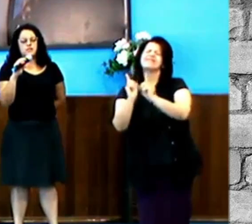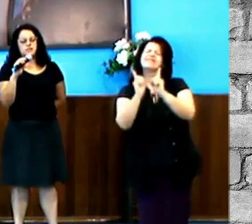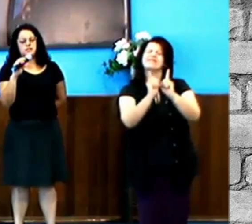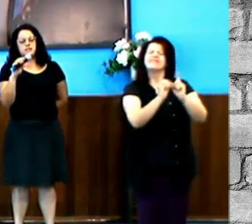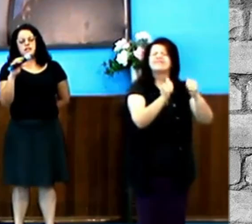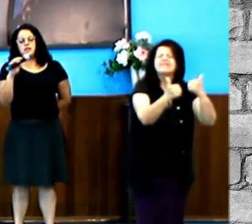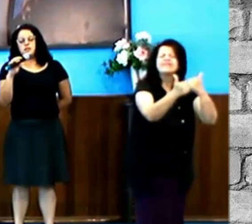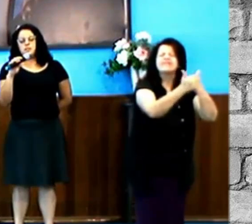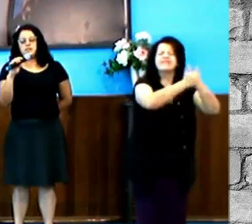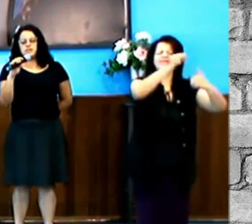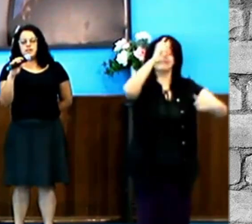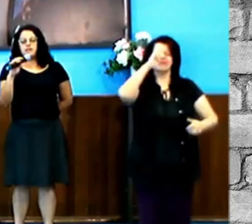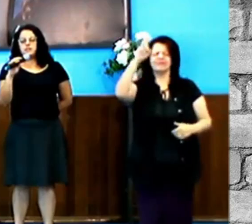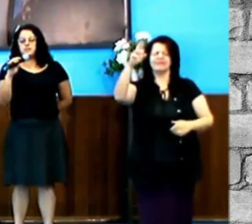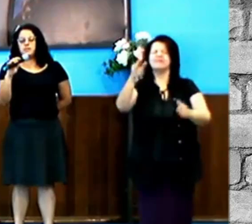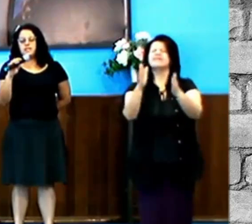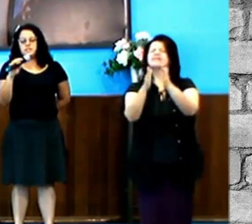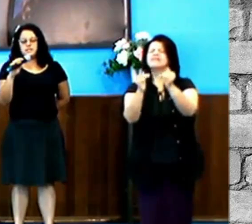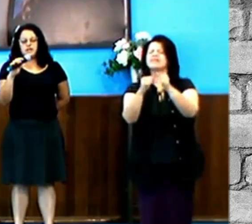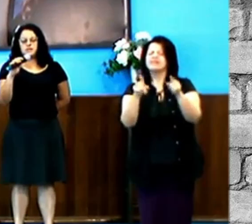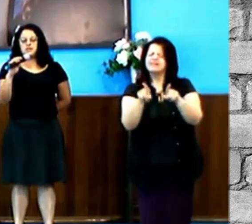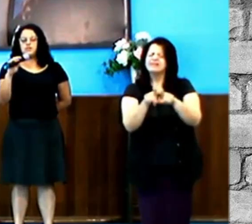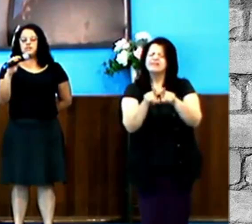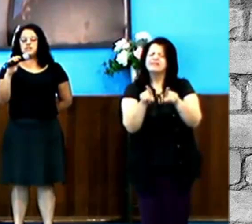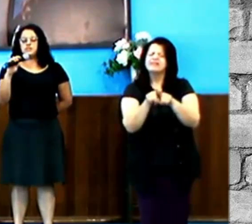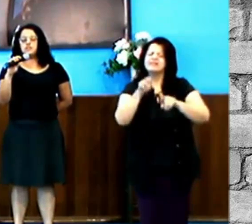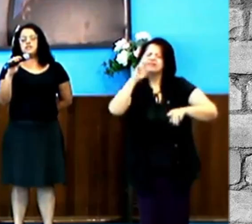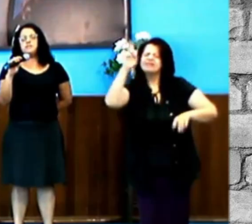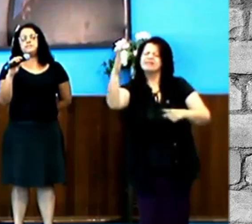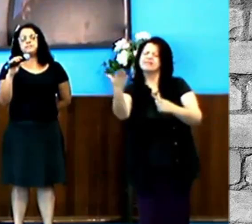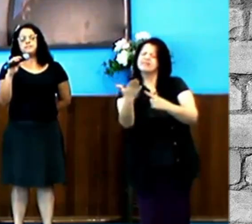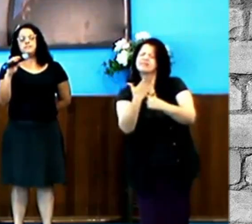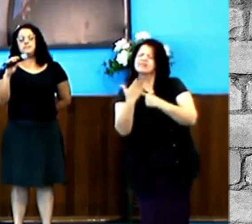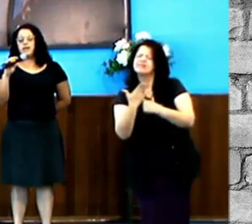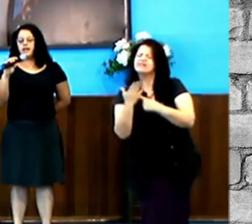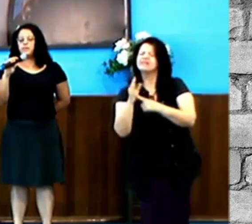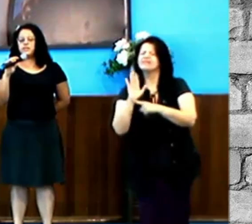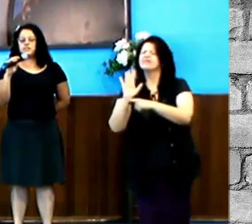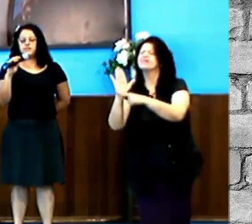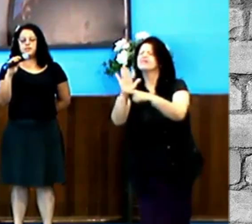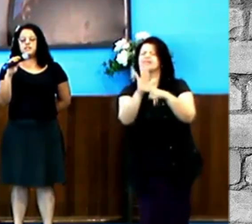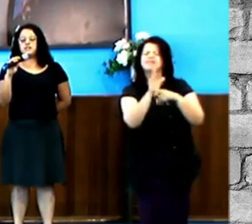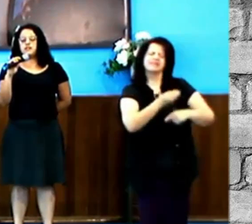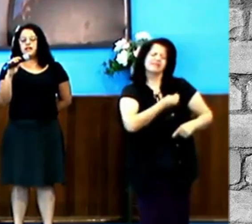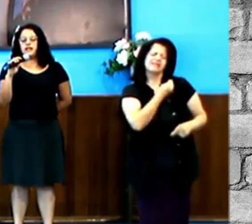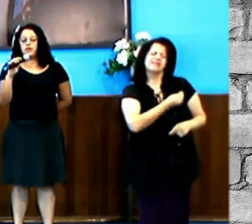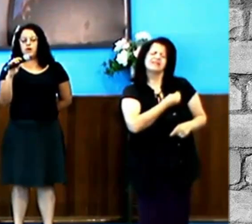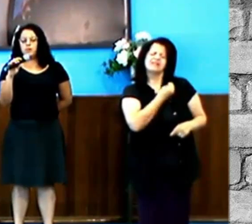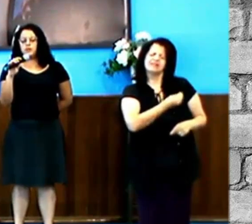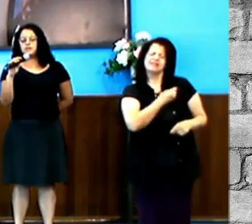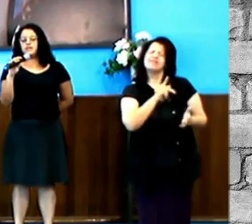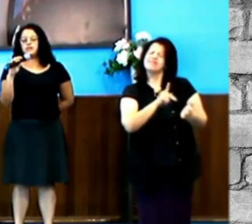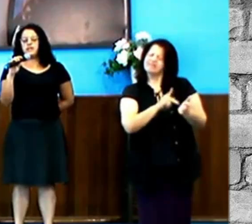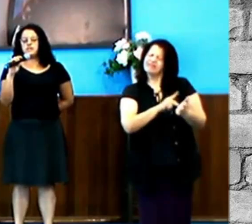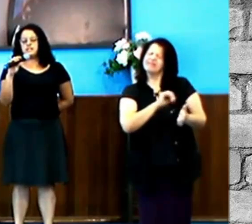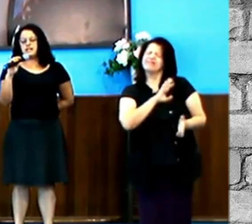ao Senhor. Peço também, ó Deus, de uma maneira especial que o Senhor nos ajude a realmente vivermos o amor